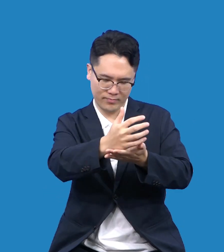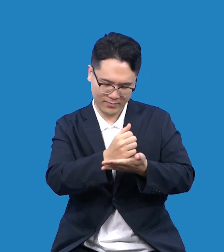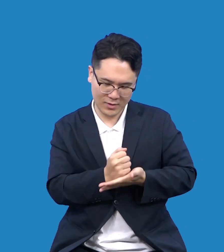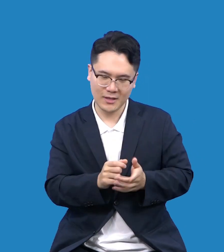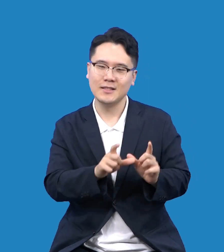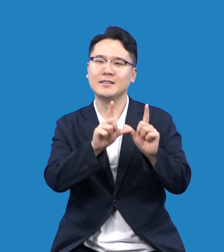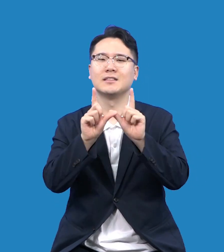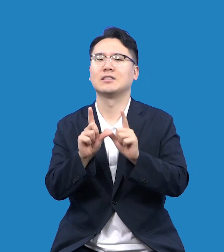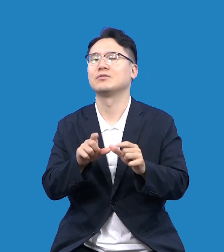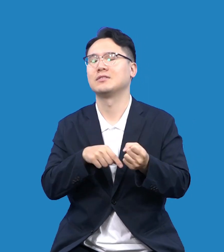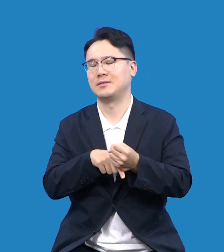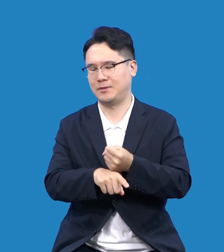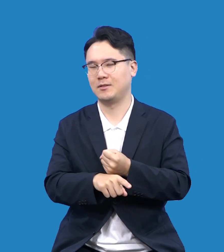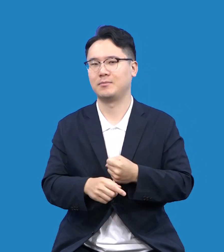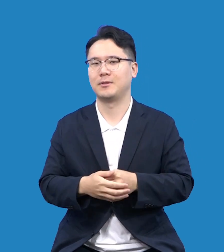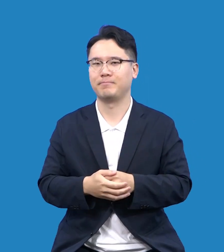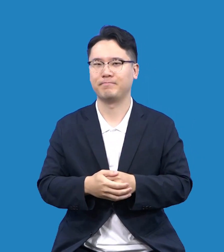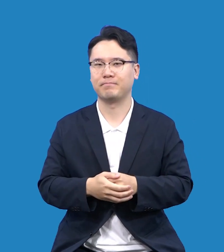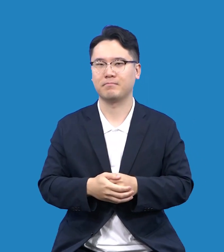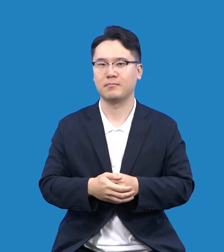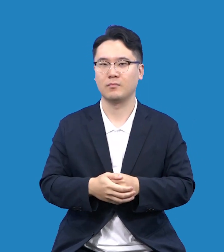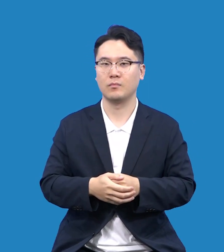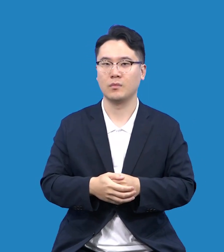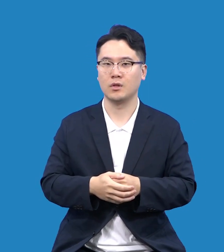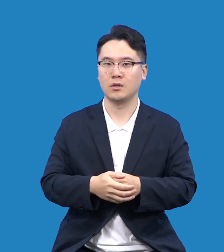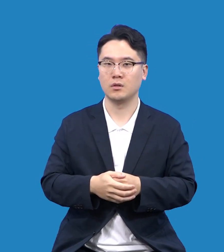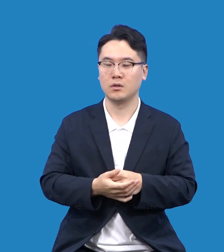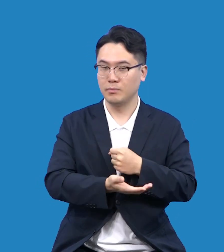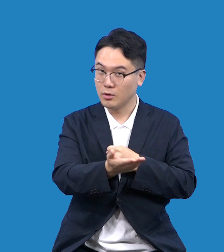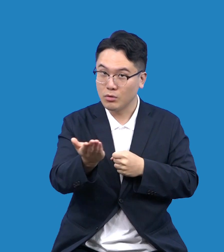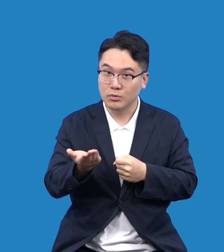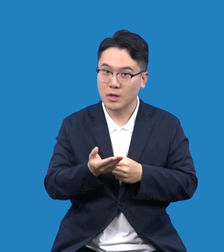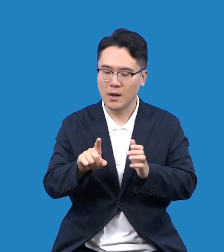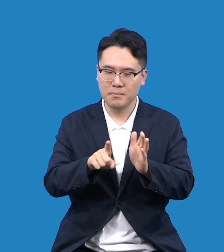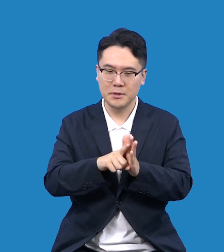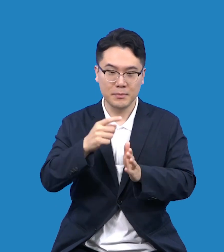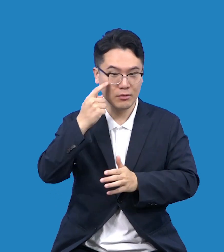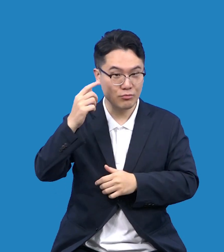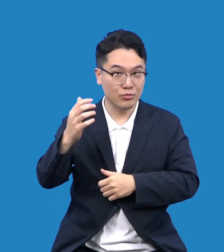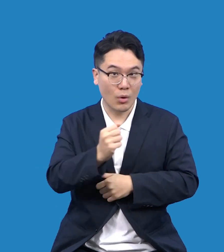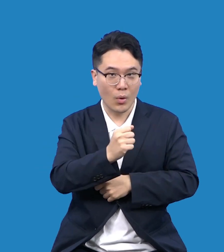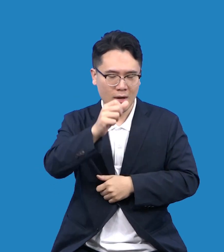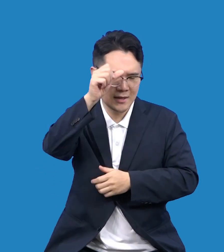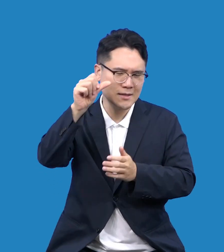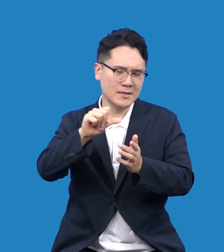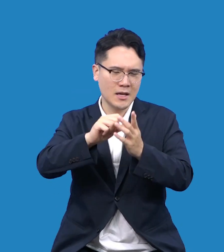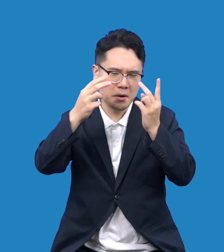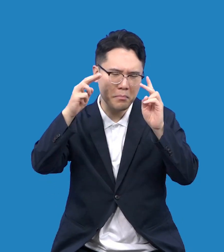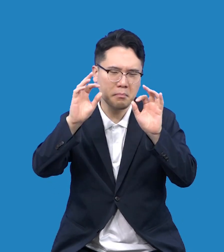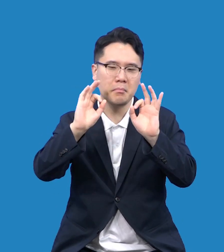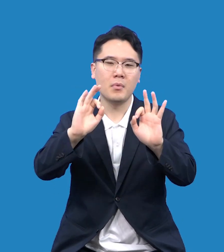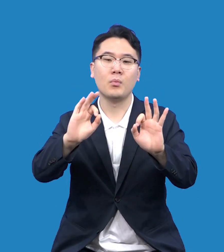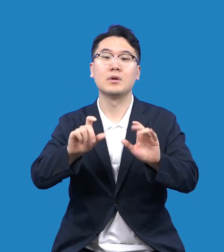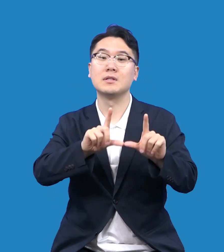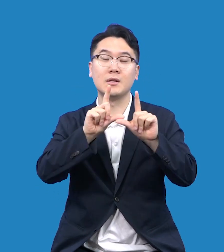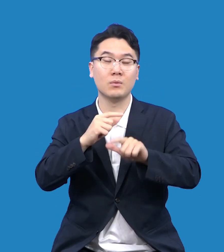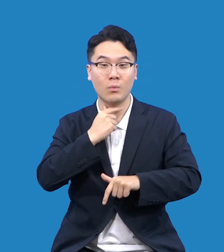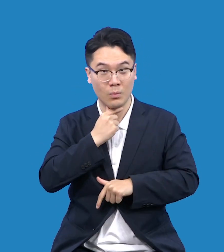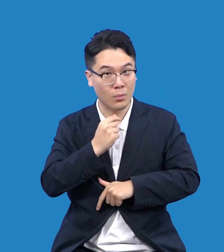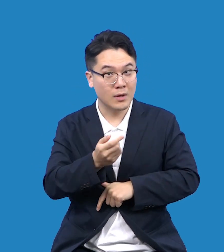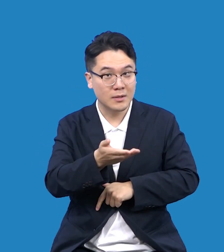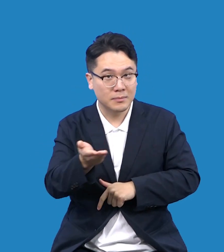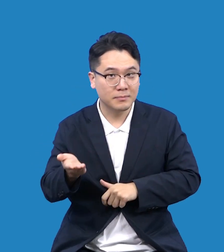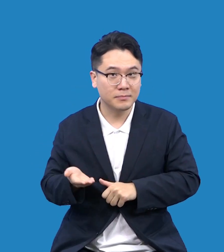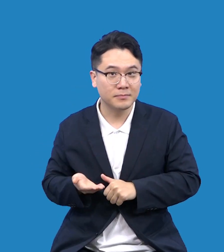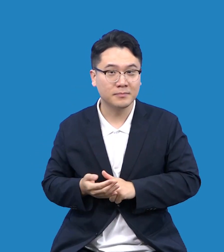것입니다. 그러므로 사랑하는 여러분, 믿음의 눈으로 인생을 바라보고 살기를 원하십니까?